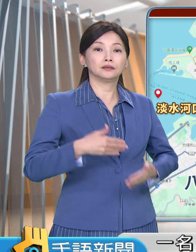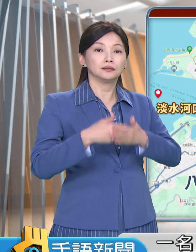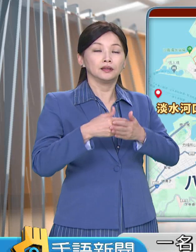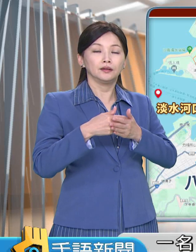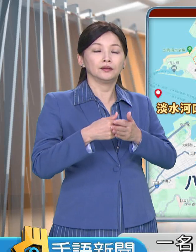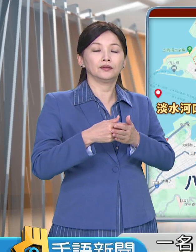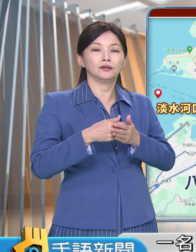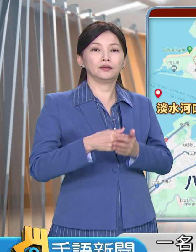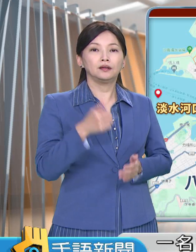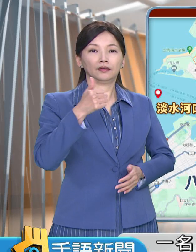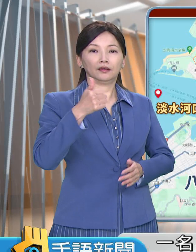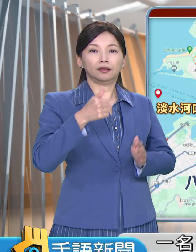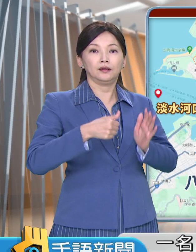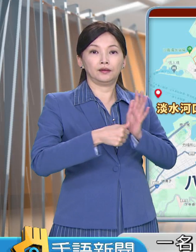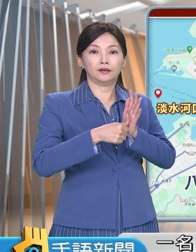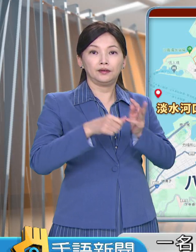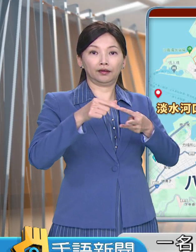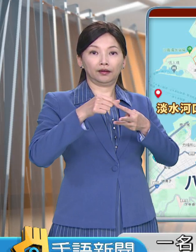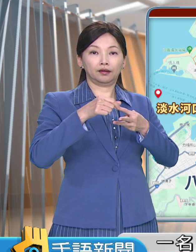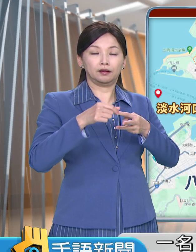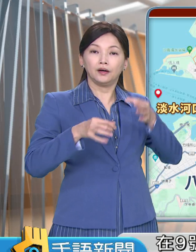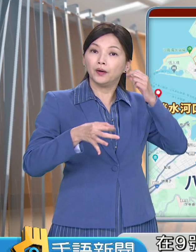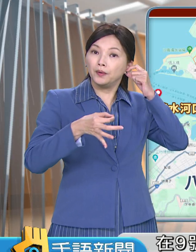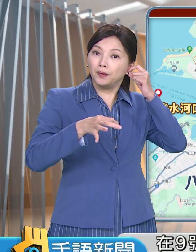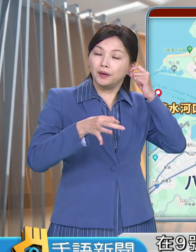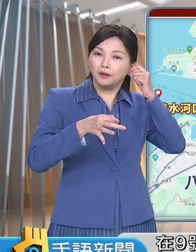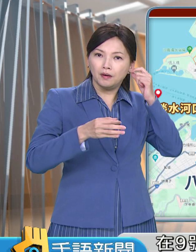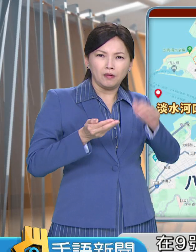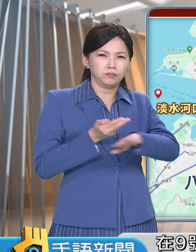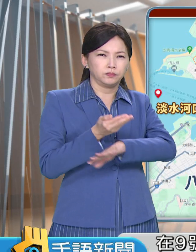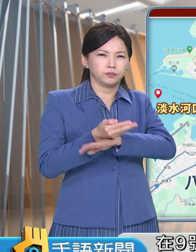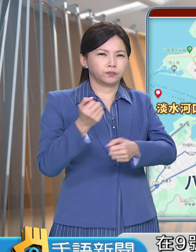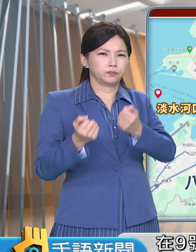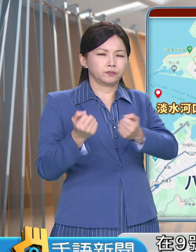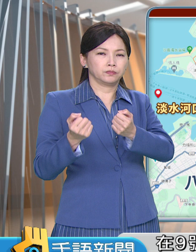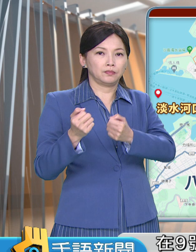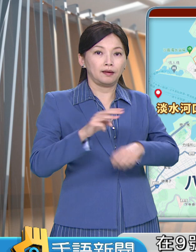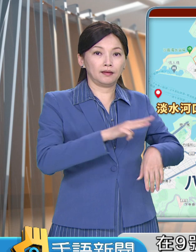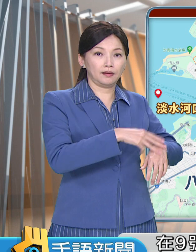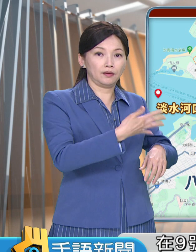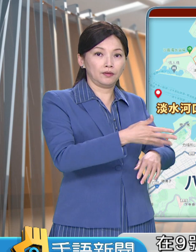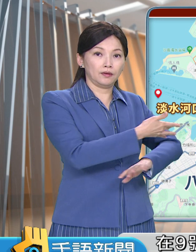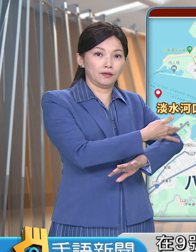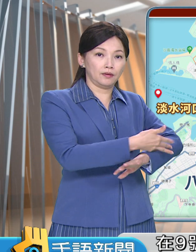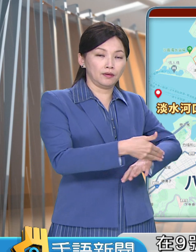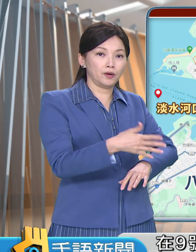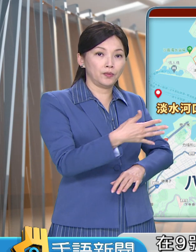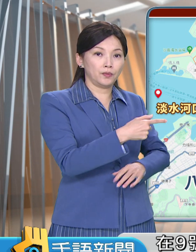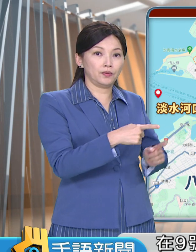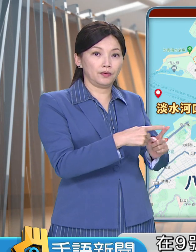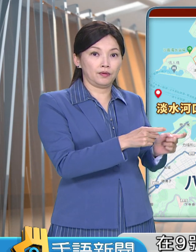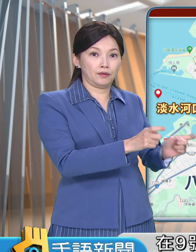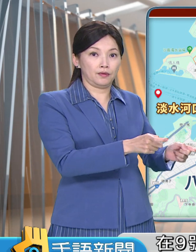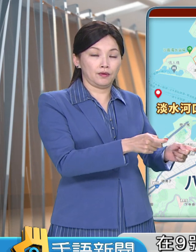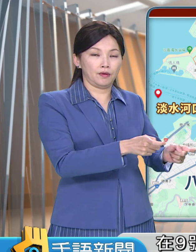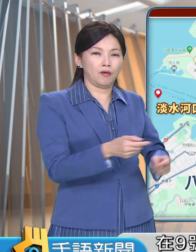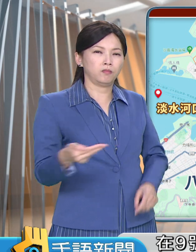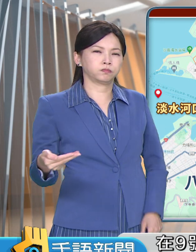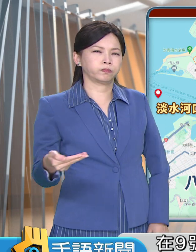一名中国籍的阮姓男子，在九号驾驶快艇直闯淡水河渔人码